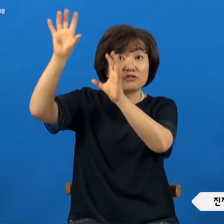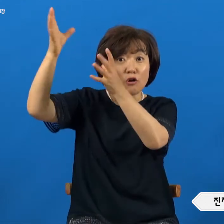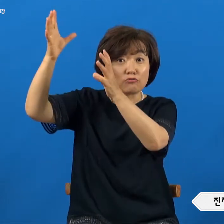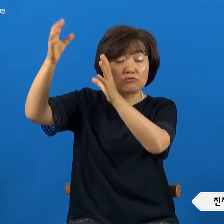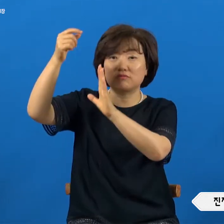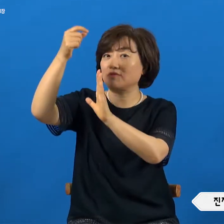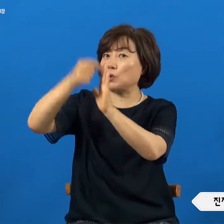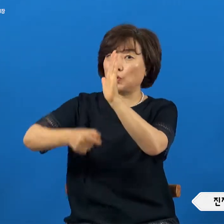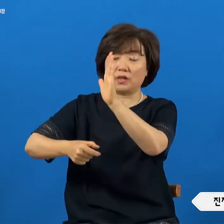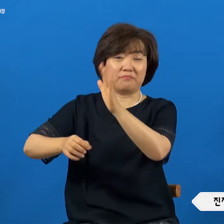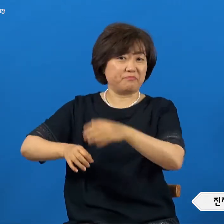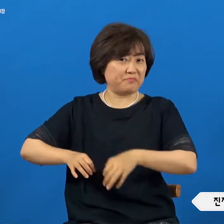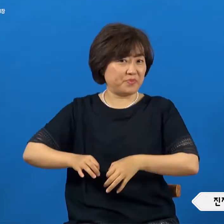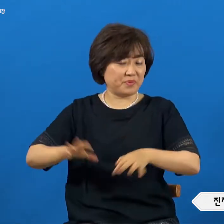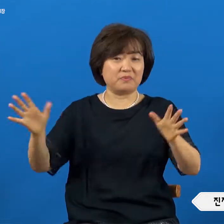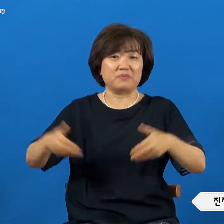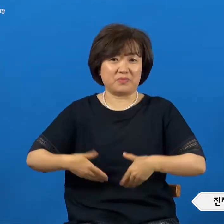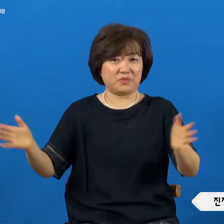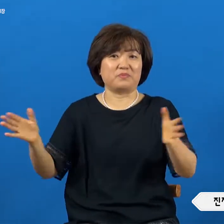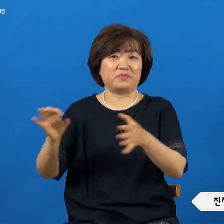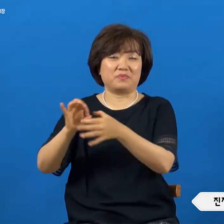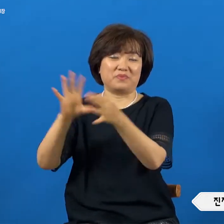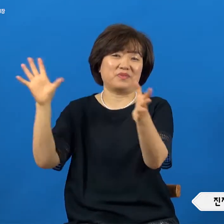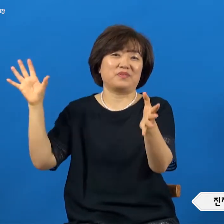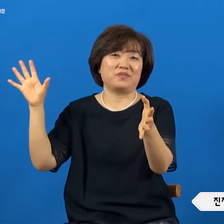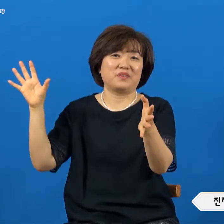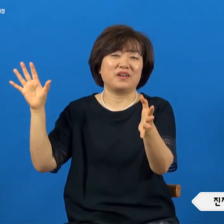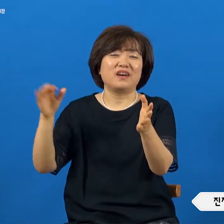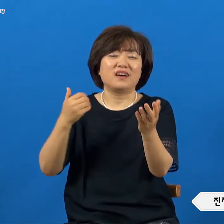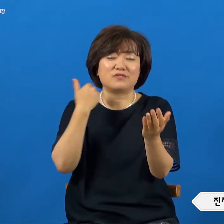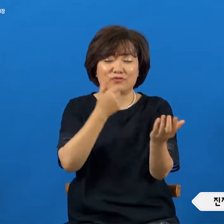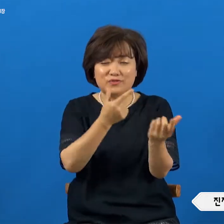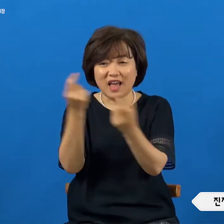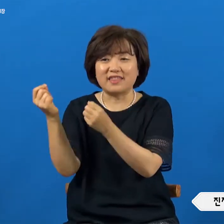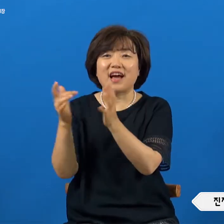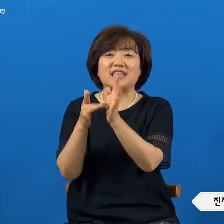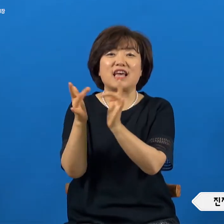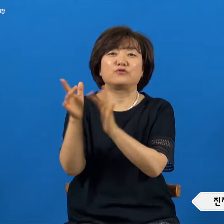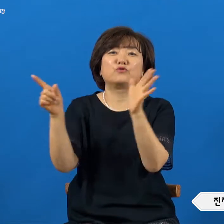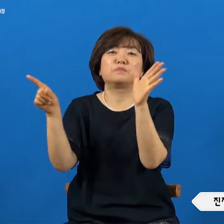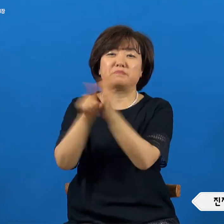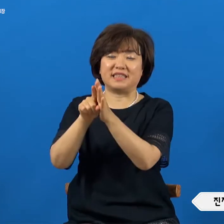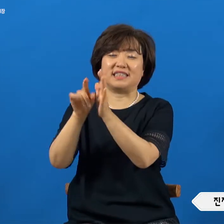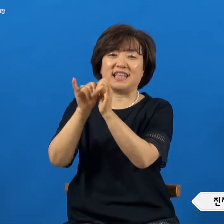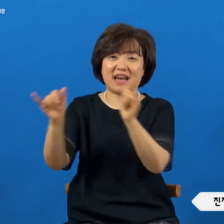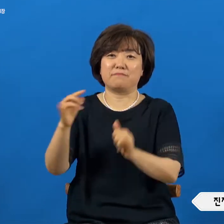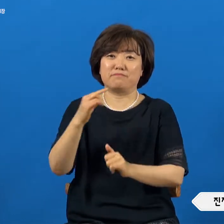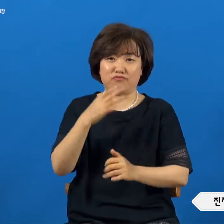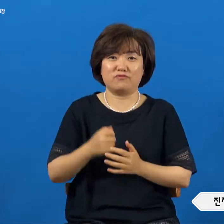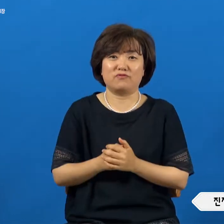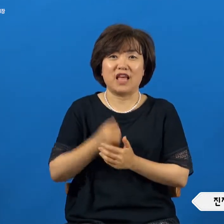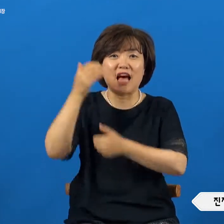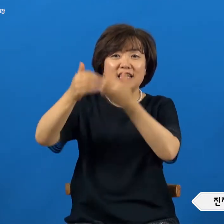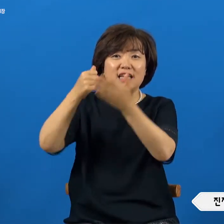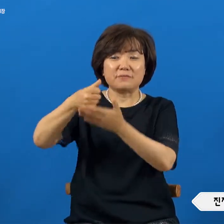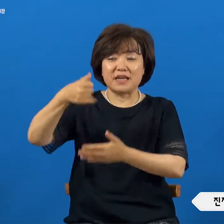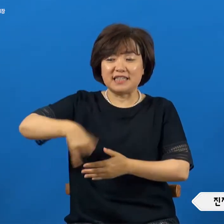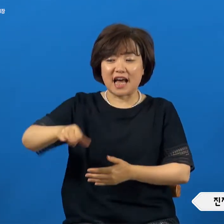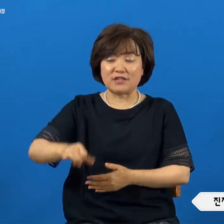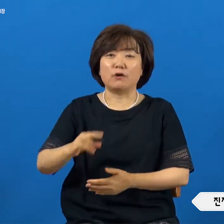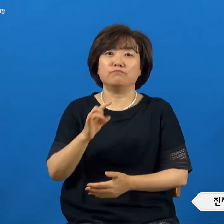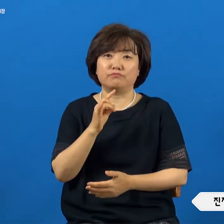천국에는 교단이 없습니다. 다 예수 믿는 분들 뿐입니다. 하나님의 자녀들